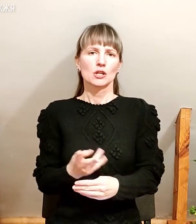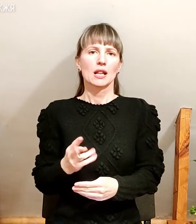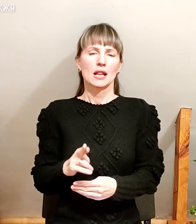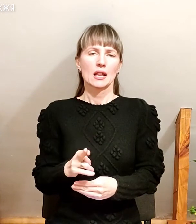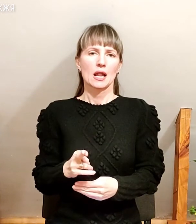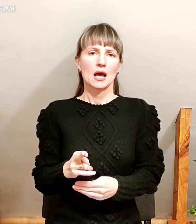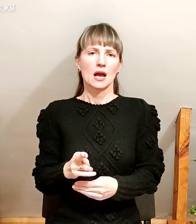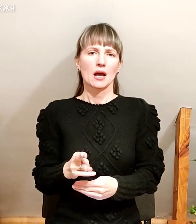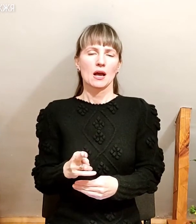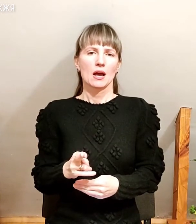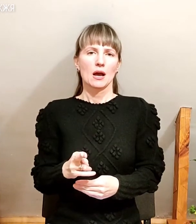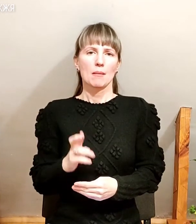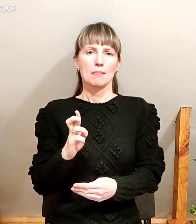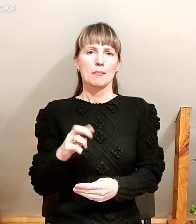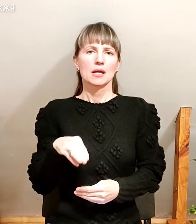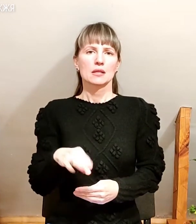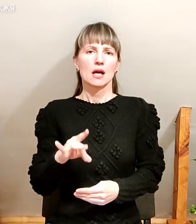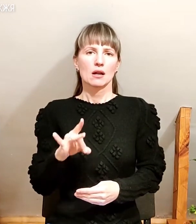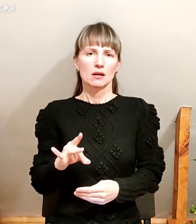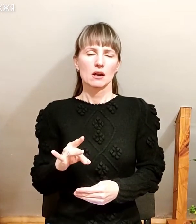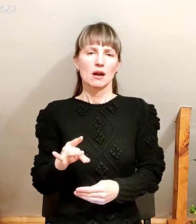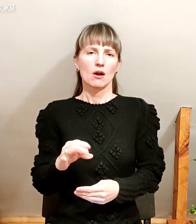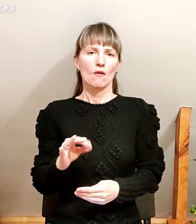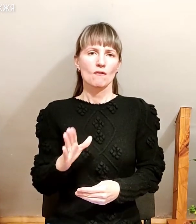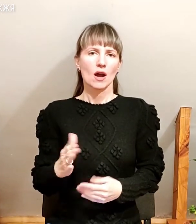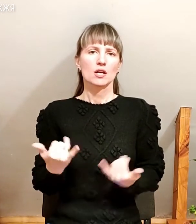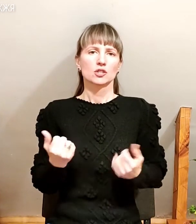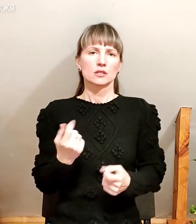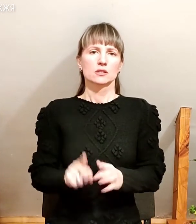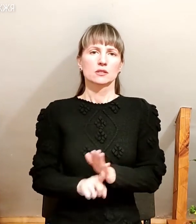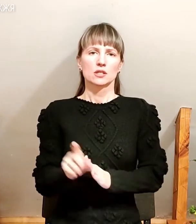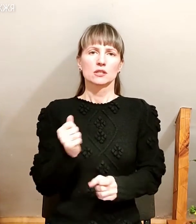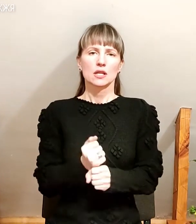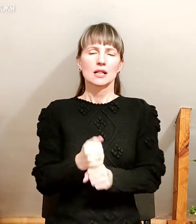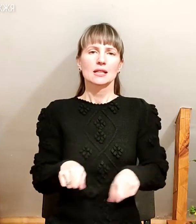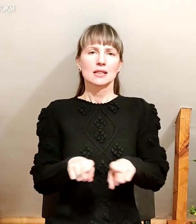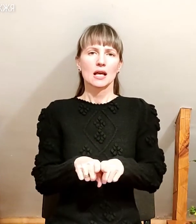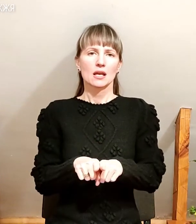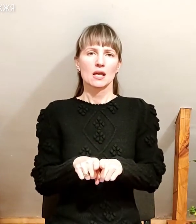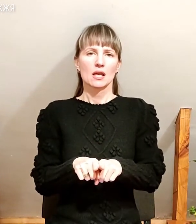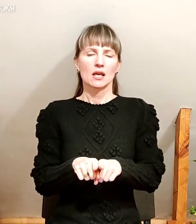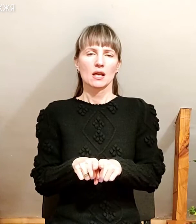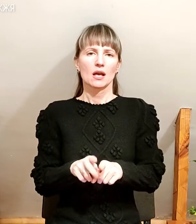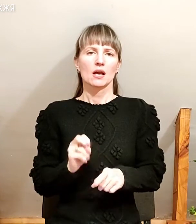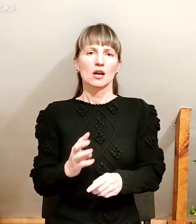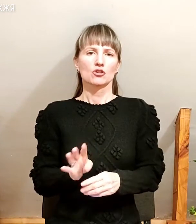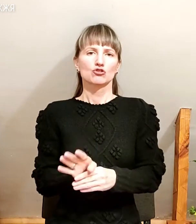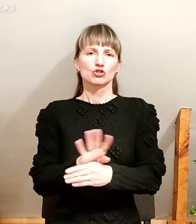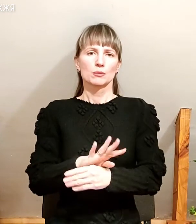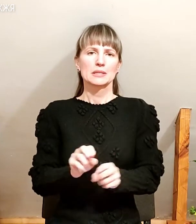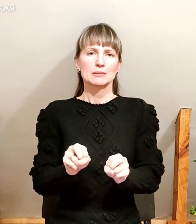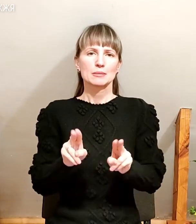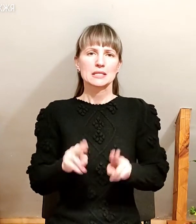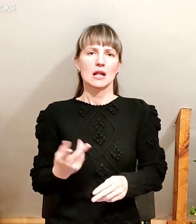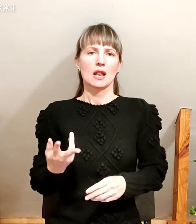для БТРів, і потім зараз почали заготовлювати такі, як шипи спеціальні для